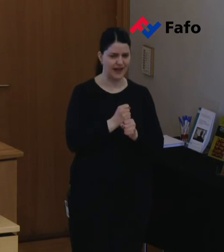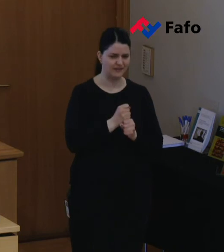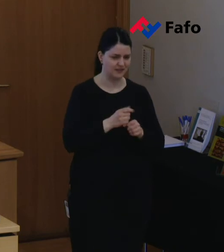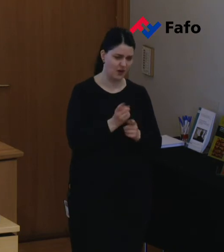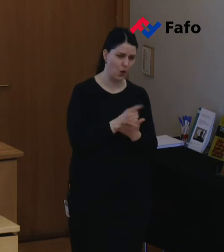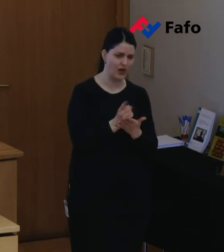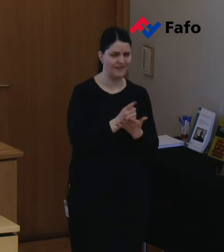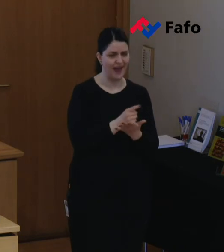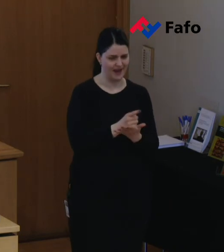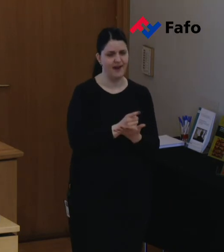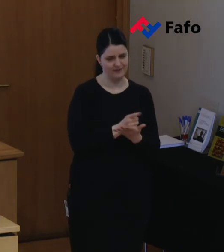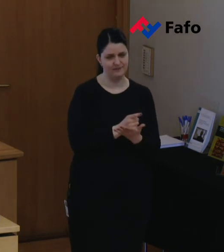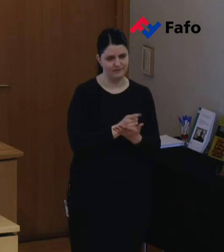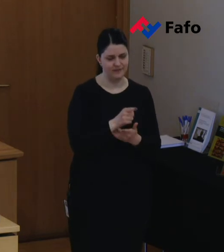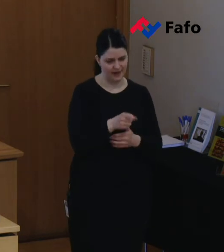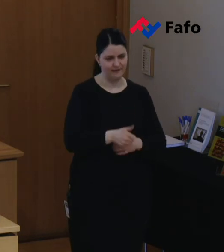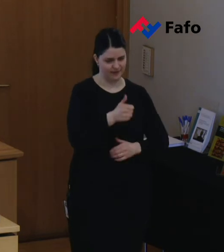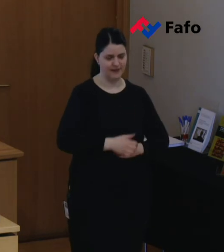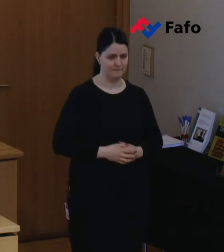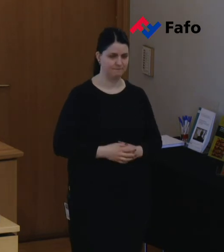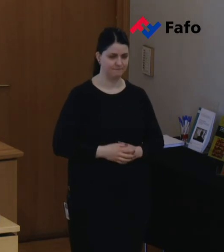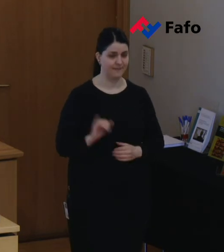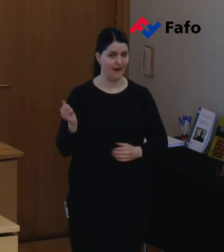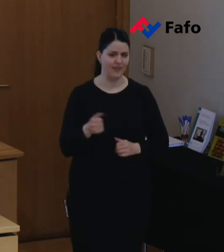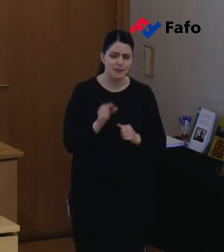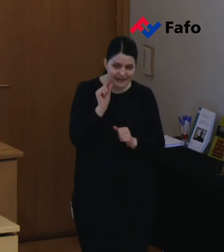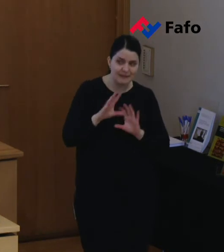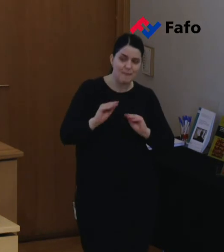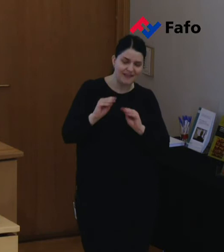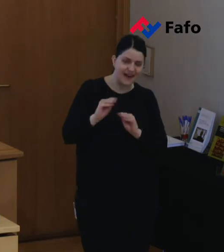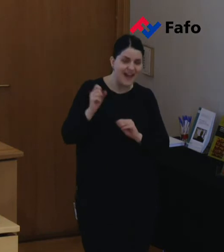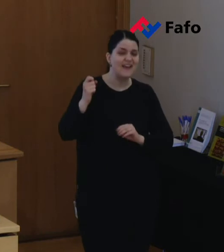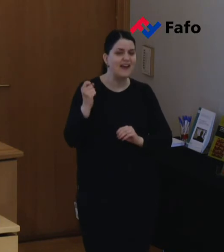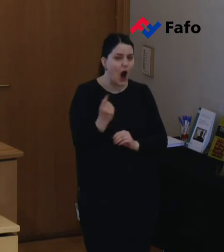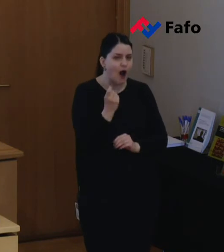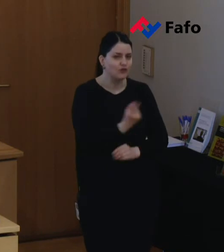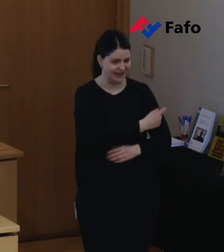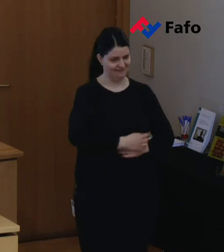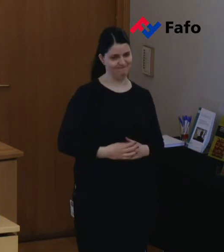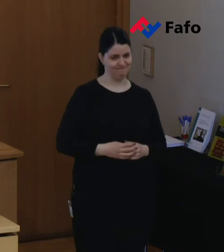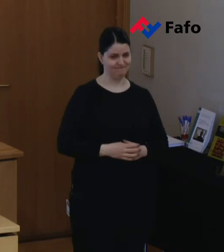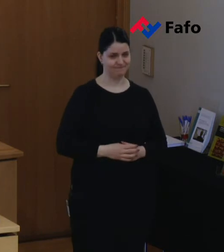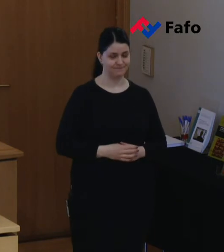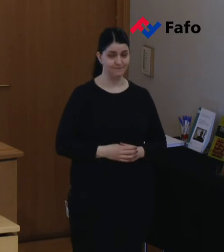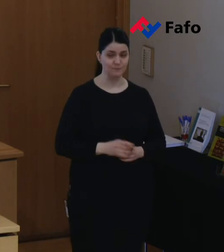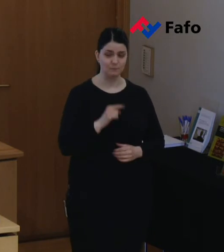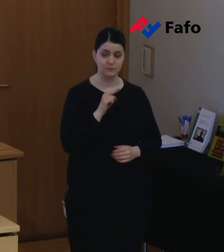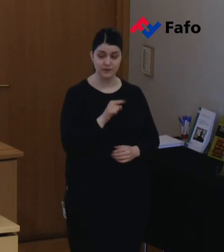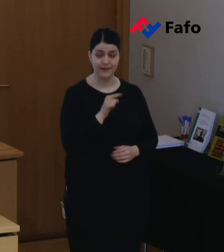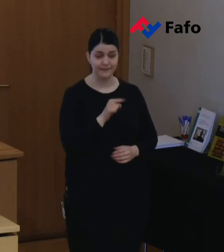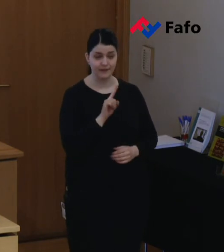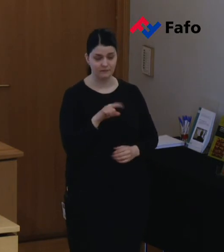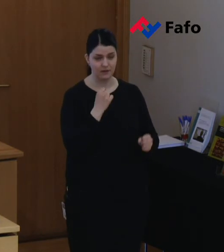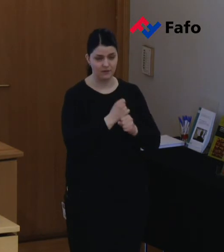det. I hvert fall bedre. Ja. Noen ganger. Ja. Ja. Dette er jo det som vi